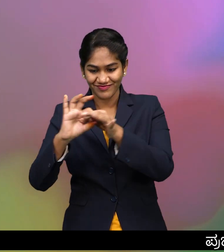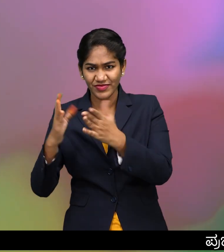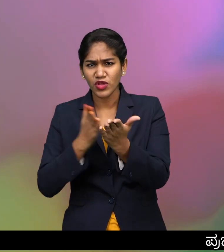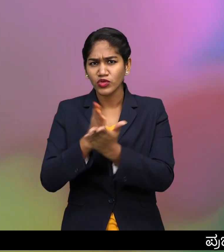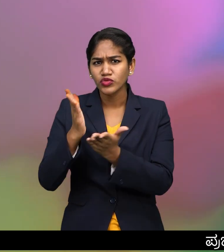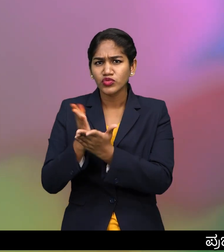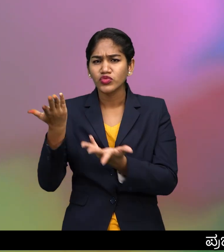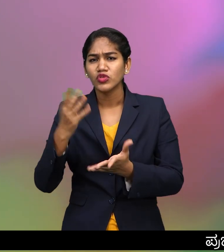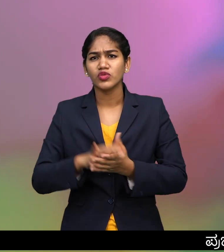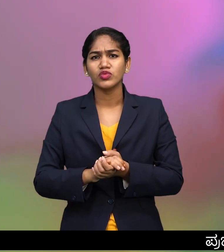ಪ್ರಚೋದನೆಗಳು